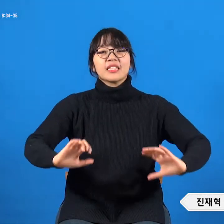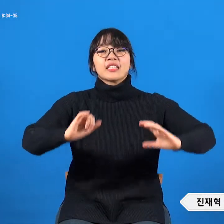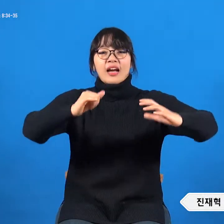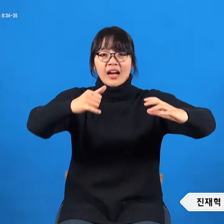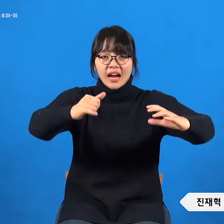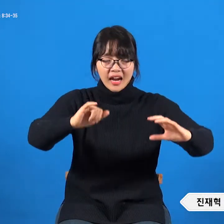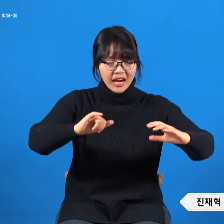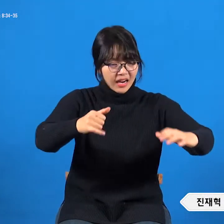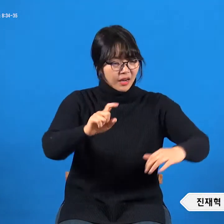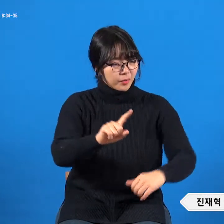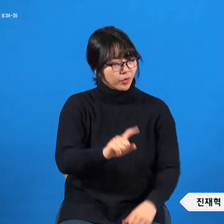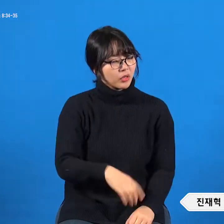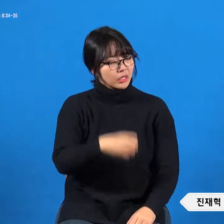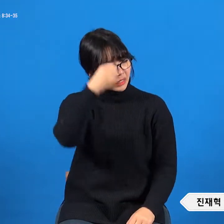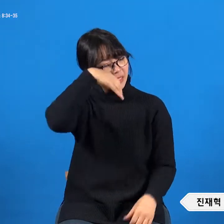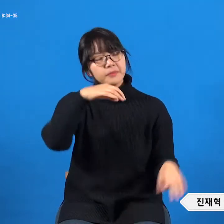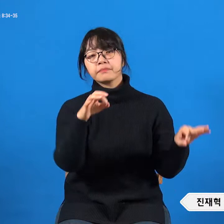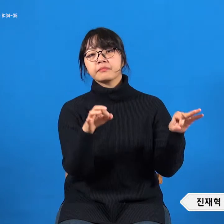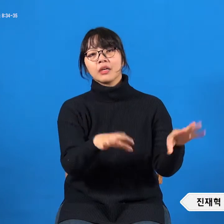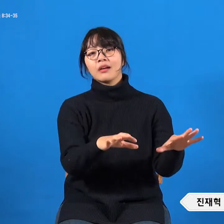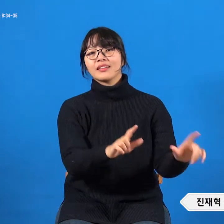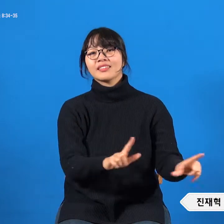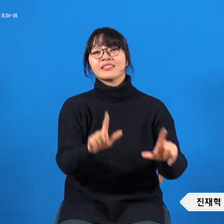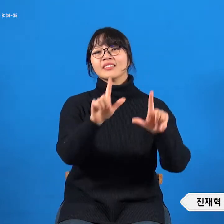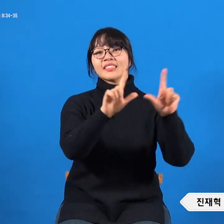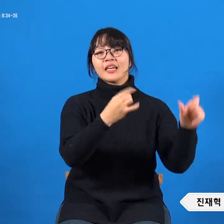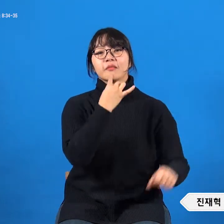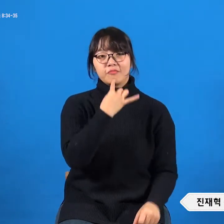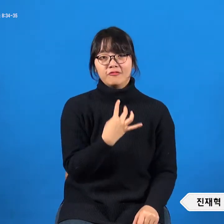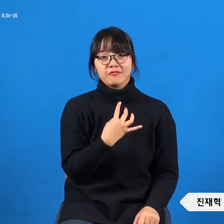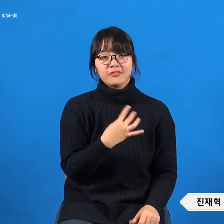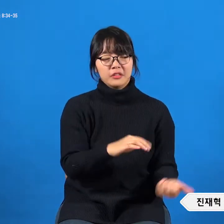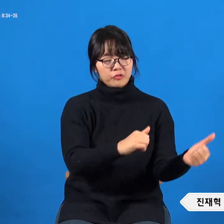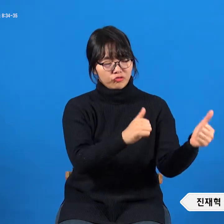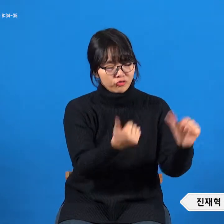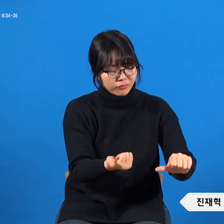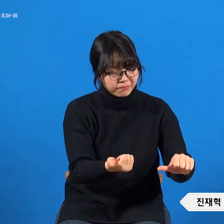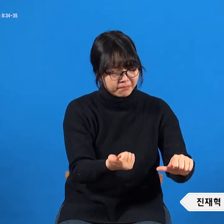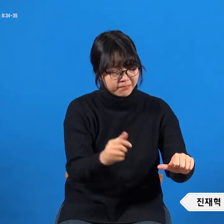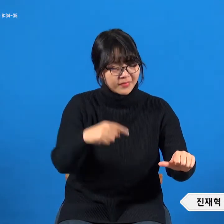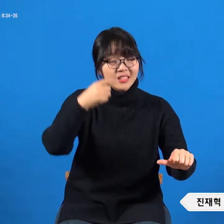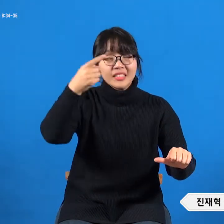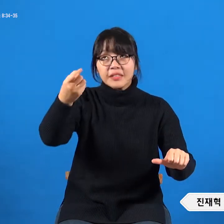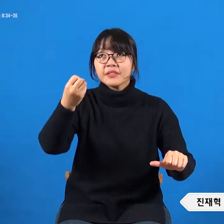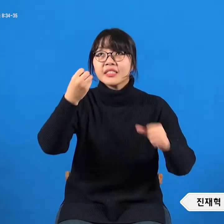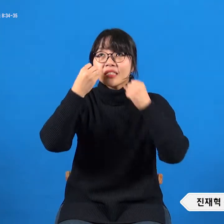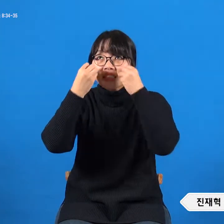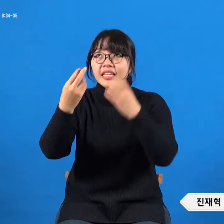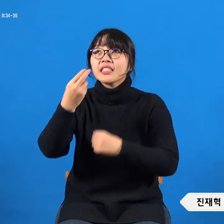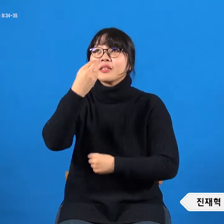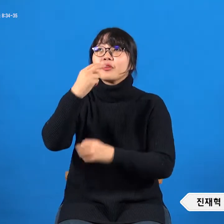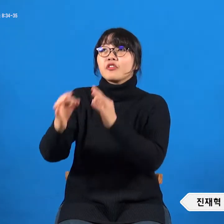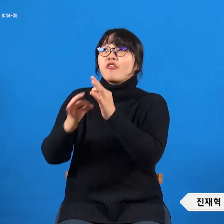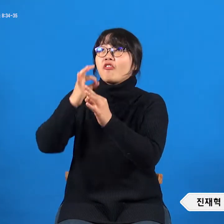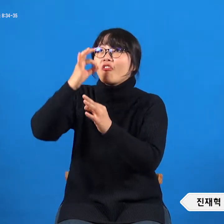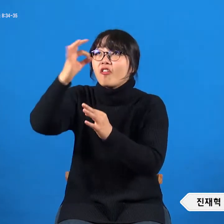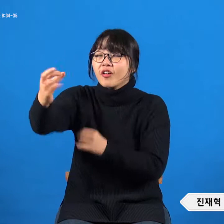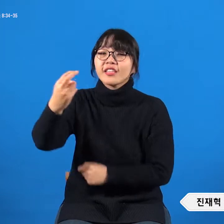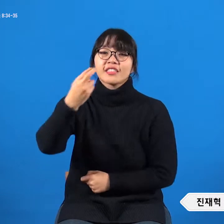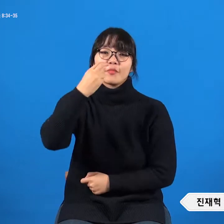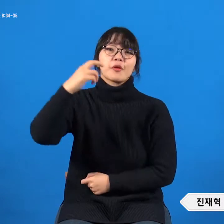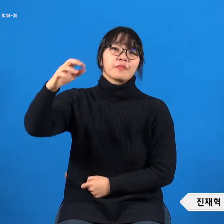거친들의 하룻밤 머물 때, 아니 그 죽음을 통해서 새로운 생명을 얻습니다. 영원한 생명을